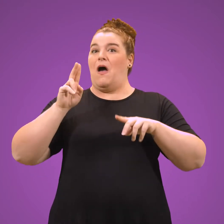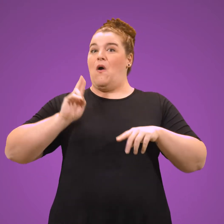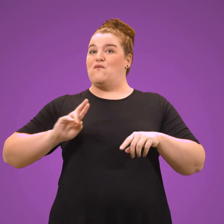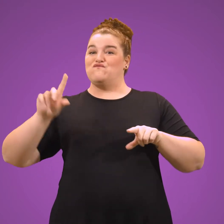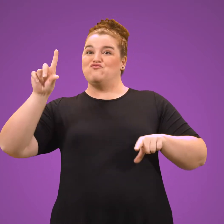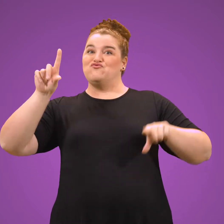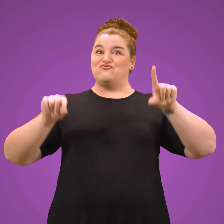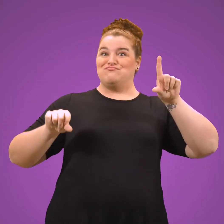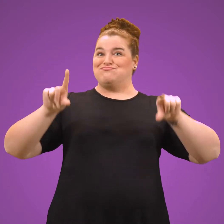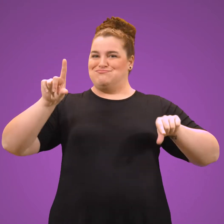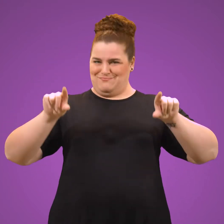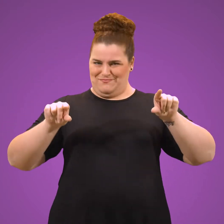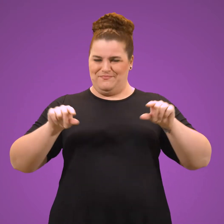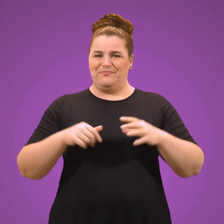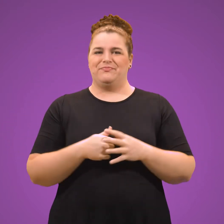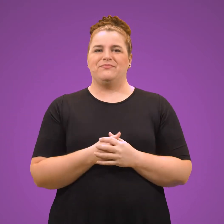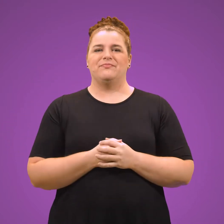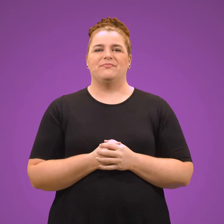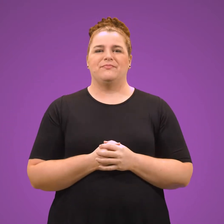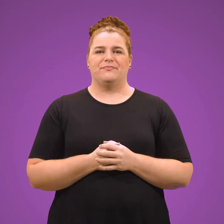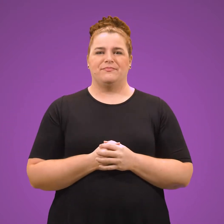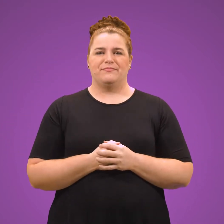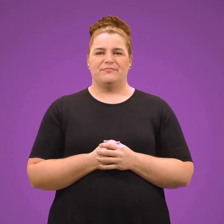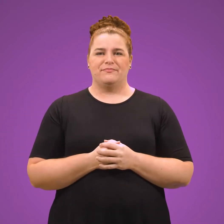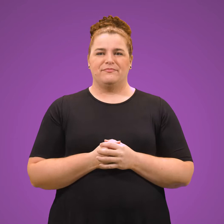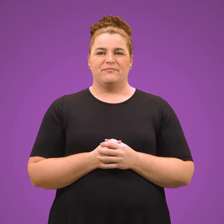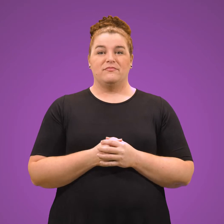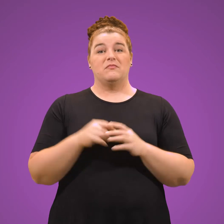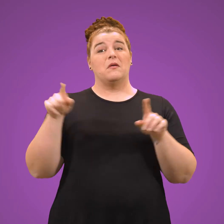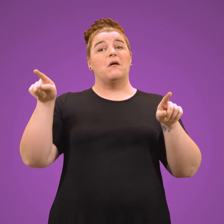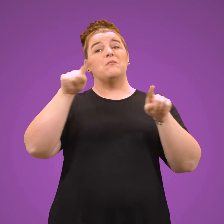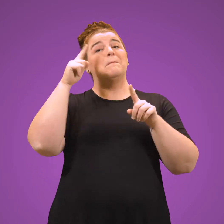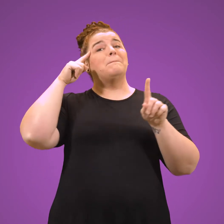parents à l'autre pour subvenir aux besoins de leurs enfants.